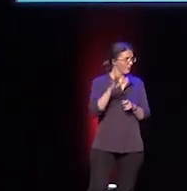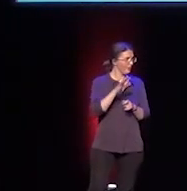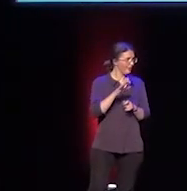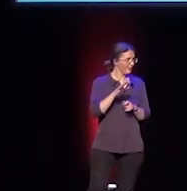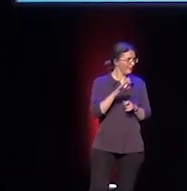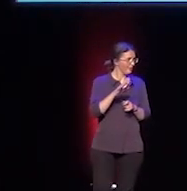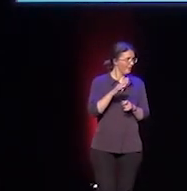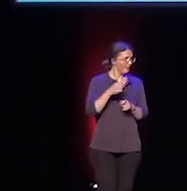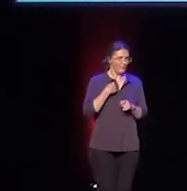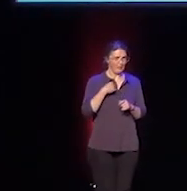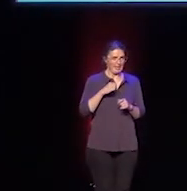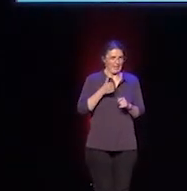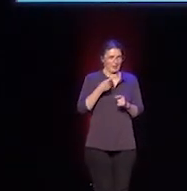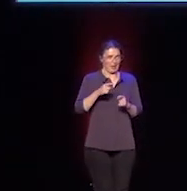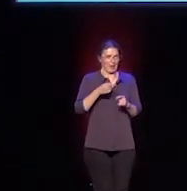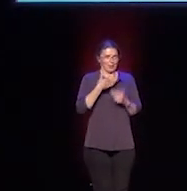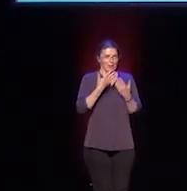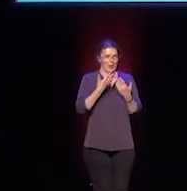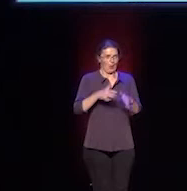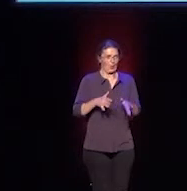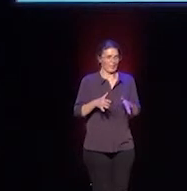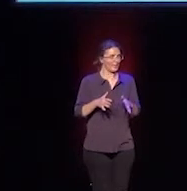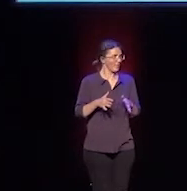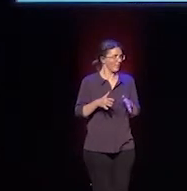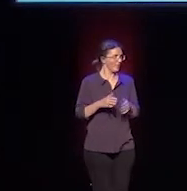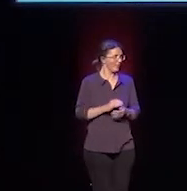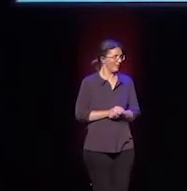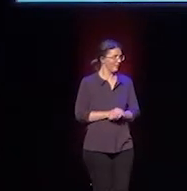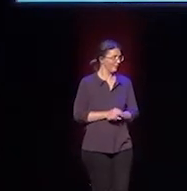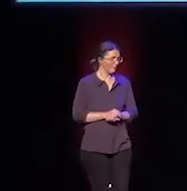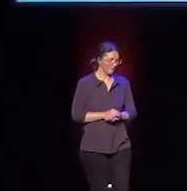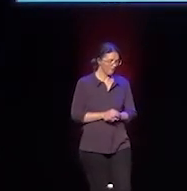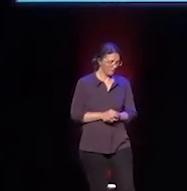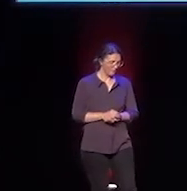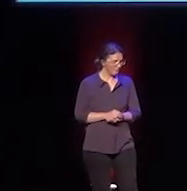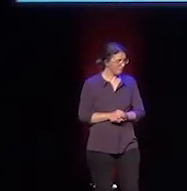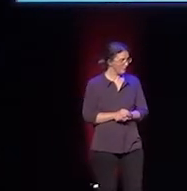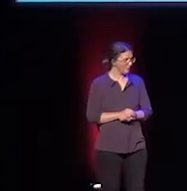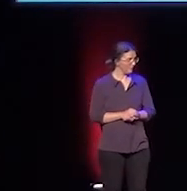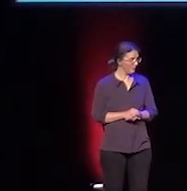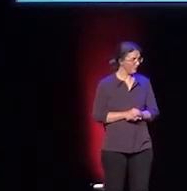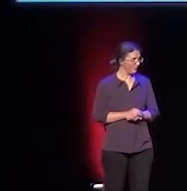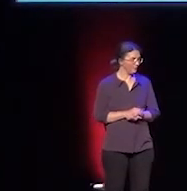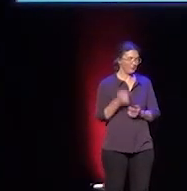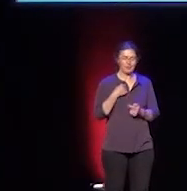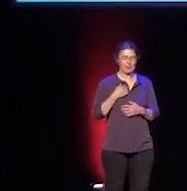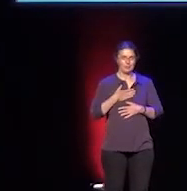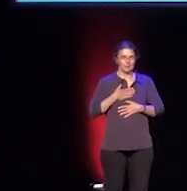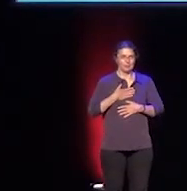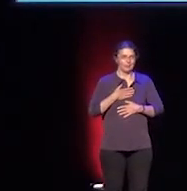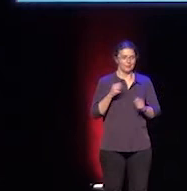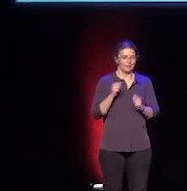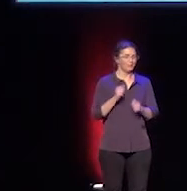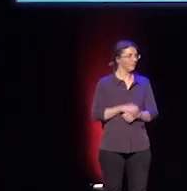mich das erste Mal sprachlos. Ich darf mich recht herzlich bedanken und bin auch sehr überwältigt.